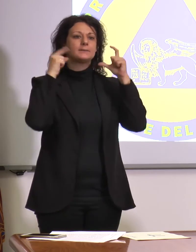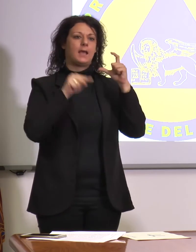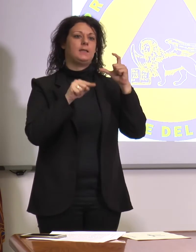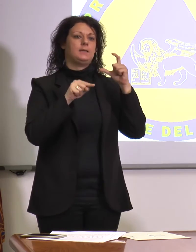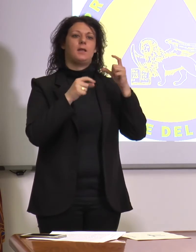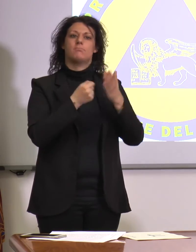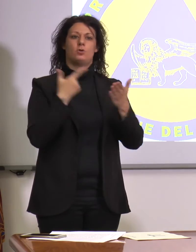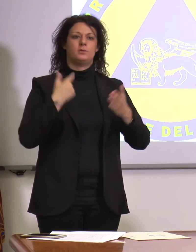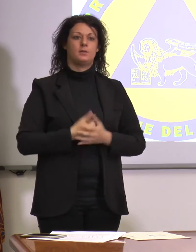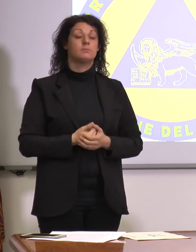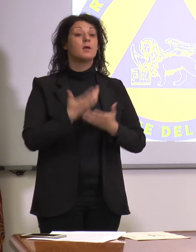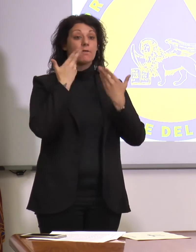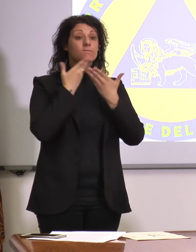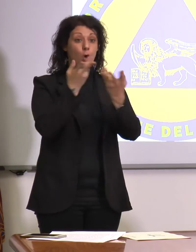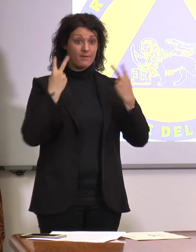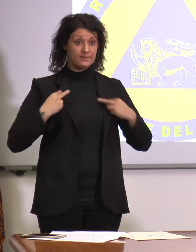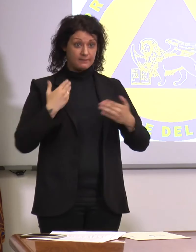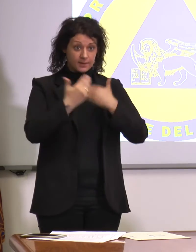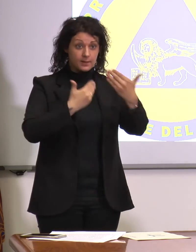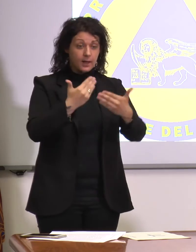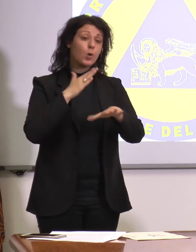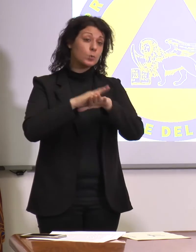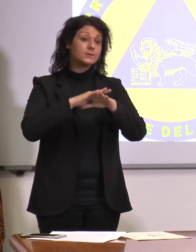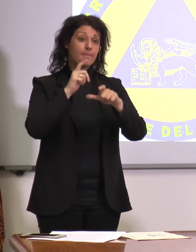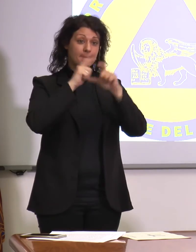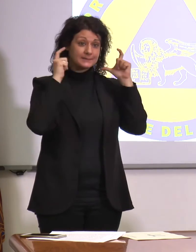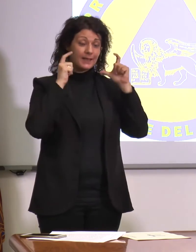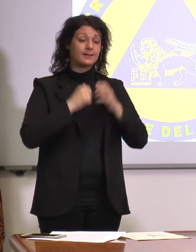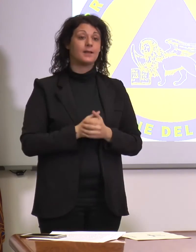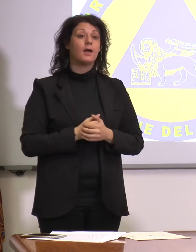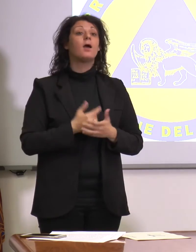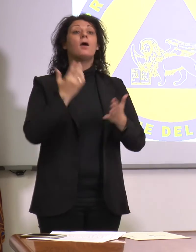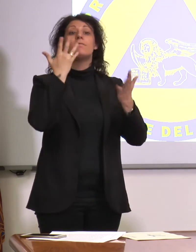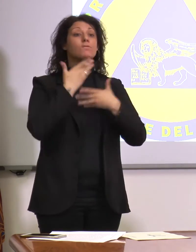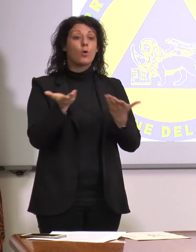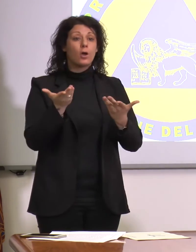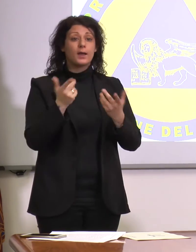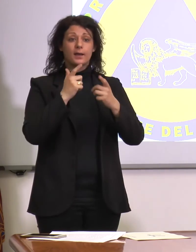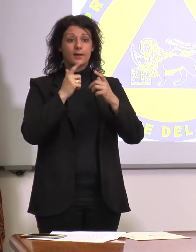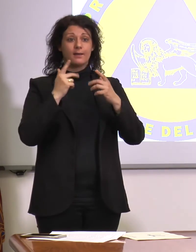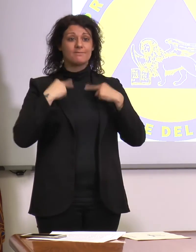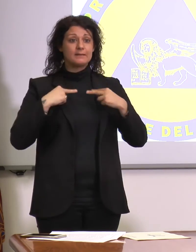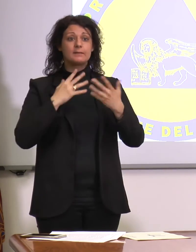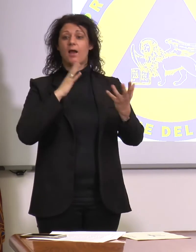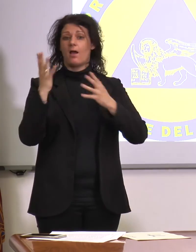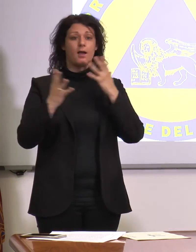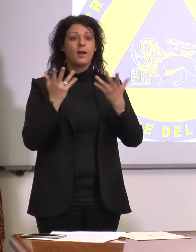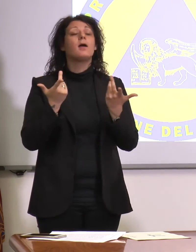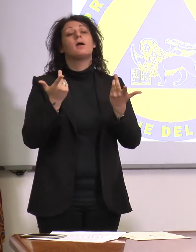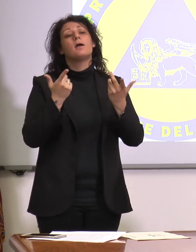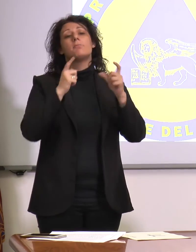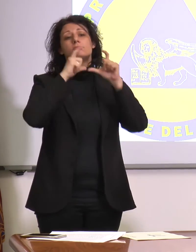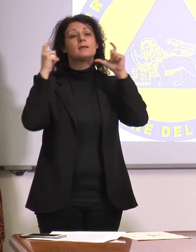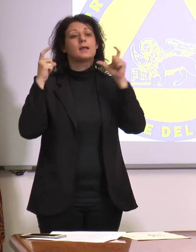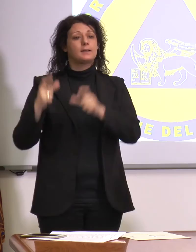fare la roulette russa con la tua vita, gira senza. Il problema è che non lo puoi fare perché metti a repentaglio anche la vita degli altri. Perché